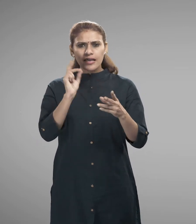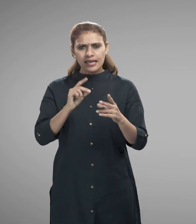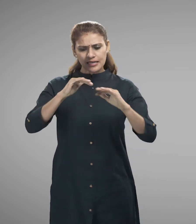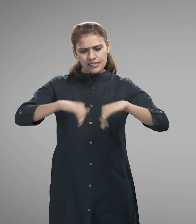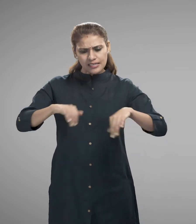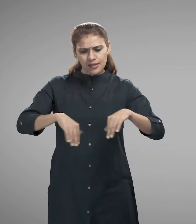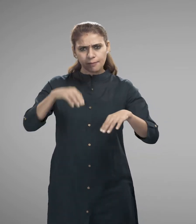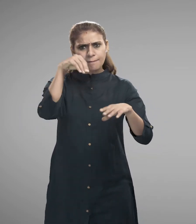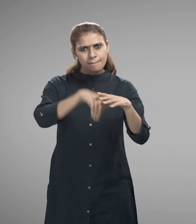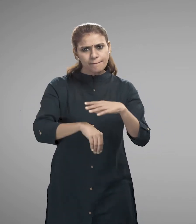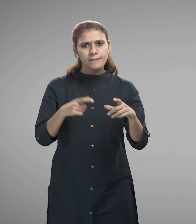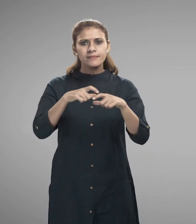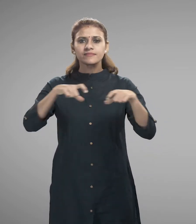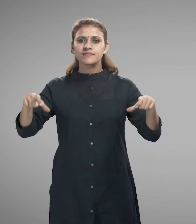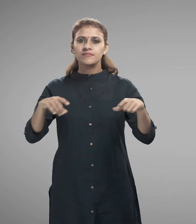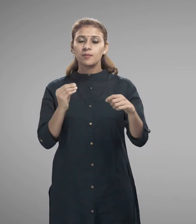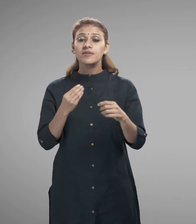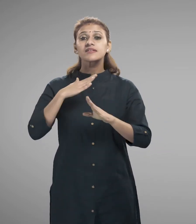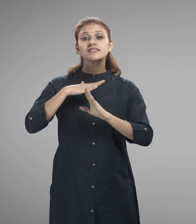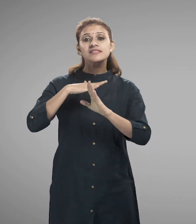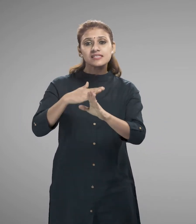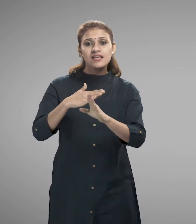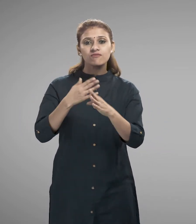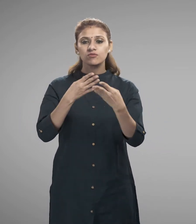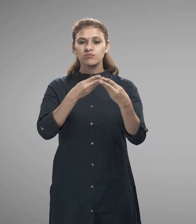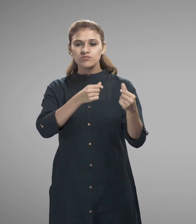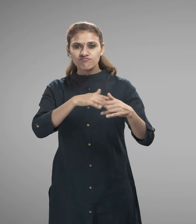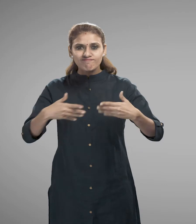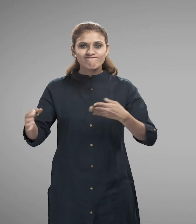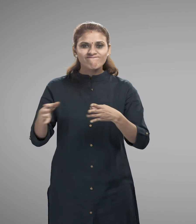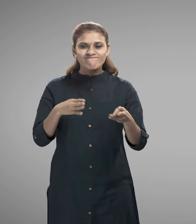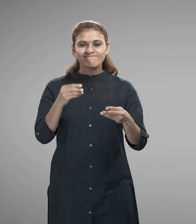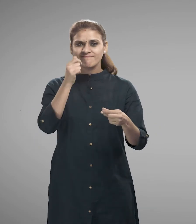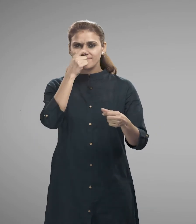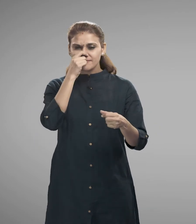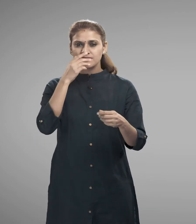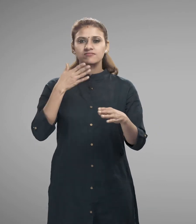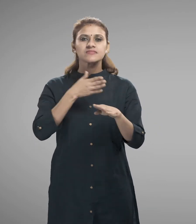से अपशिष्ट सामग्री और प्रदूषण को कम किया जा सकता है।